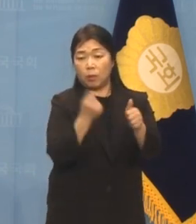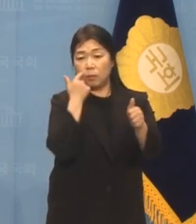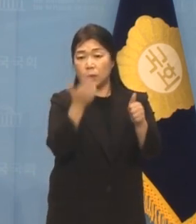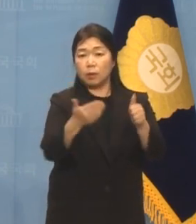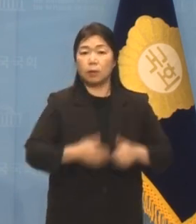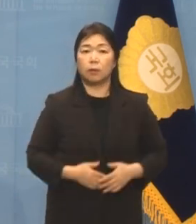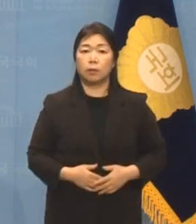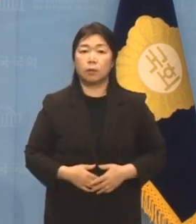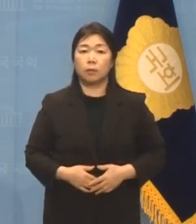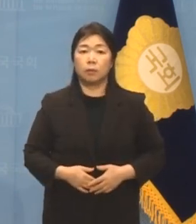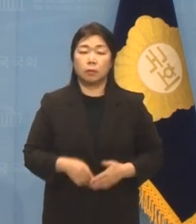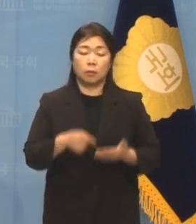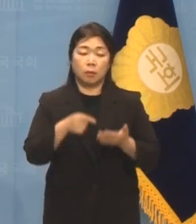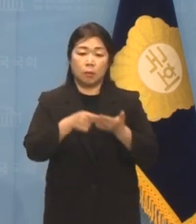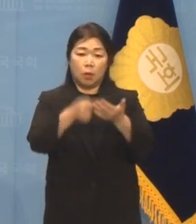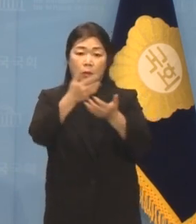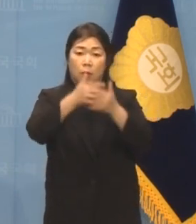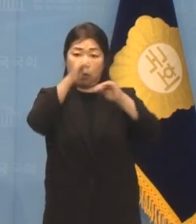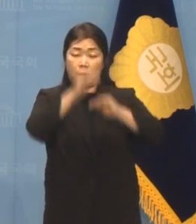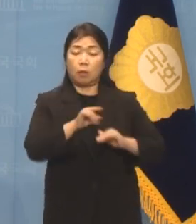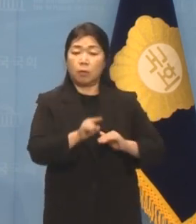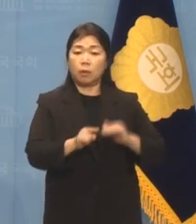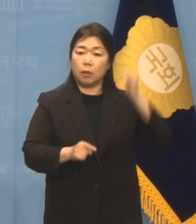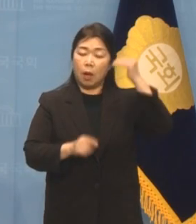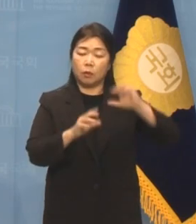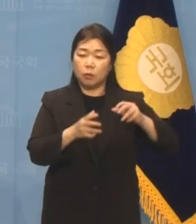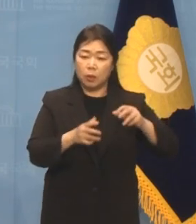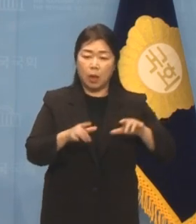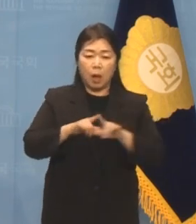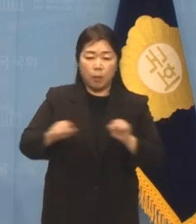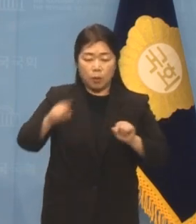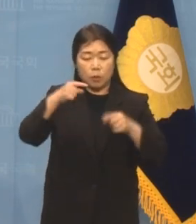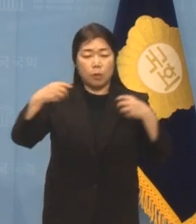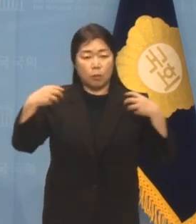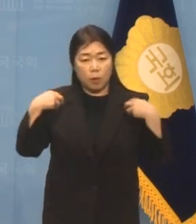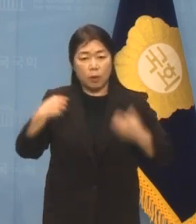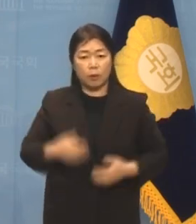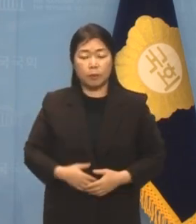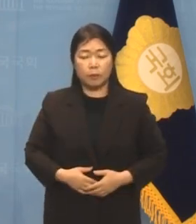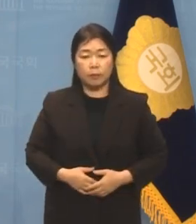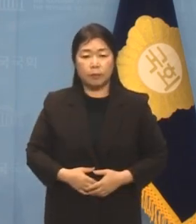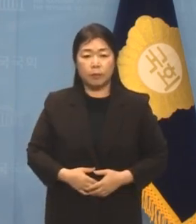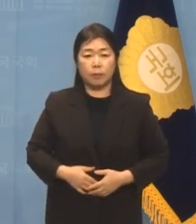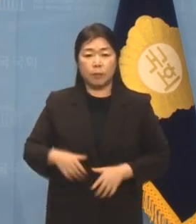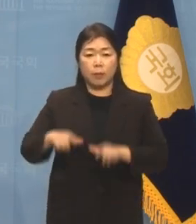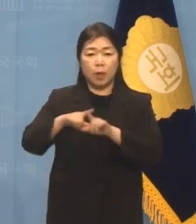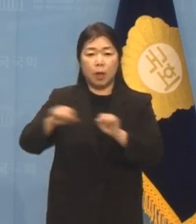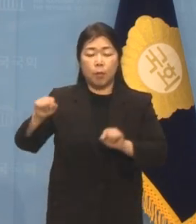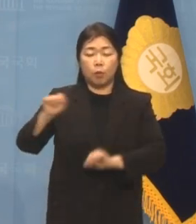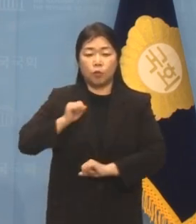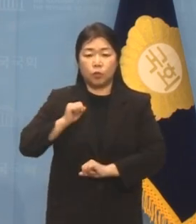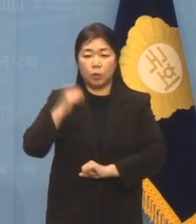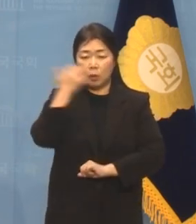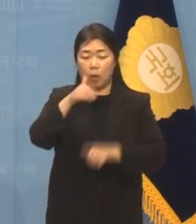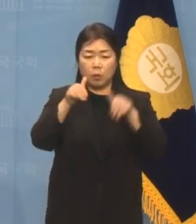보고서 내용에는 한국이 일본정부의 일본군 성노예제 문제